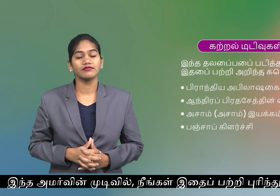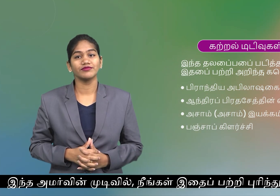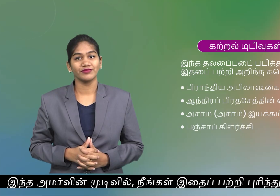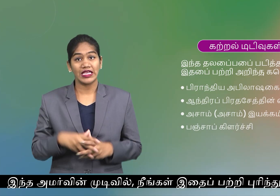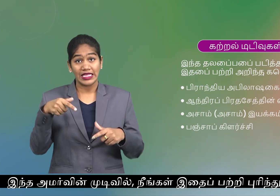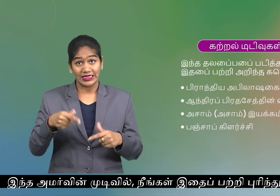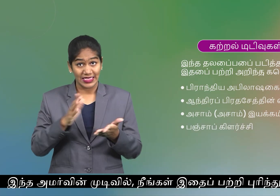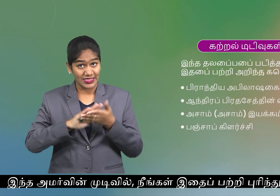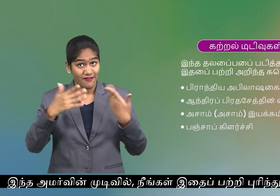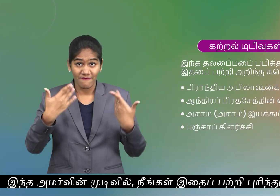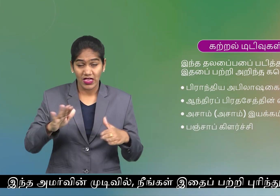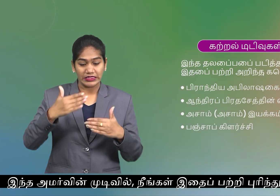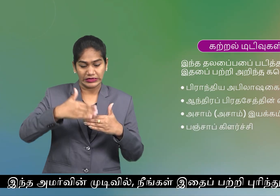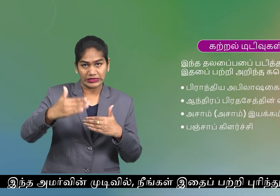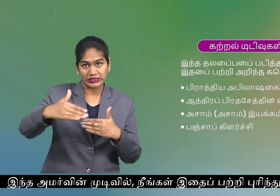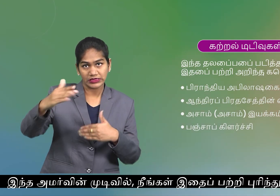நீங்கள் இதைப் பற்றி தெரிந்து கொள்வீர்கள்.